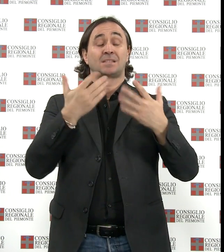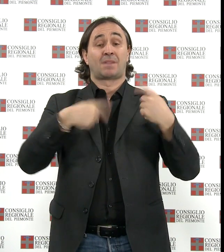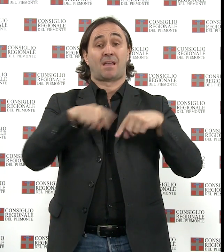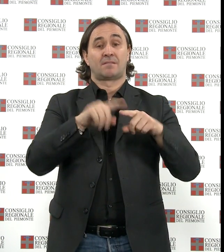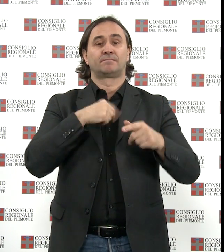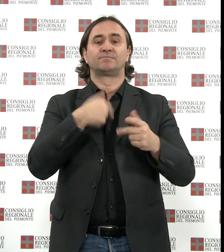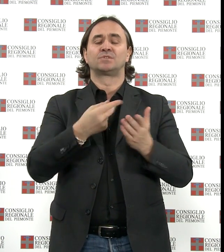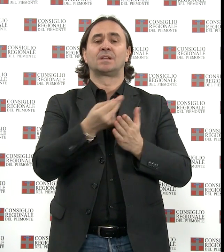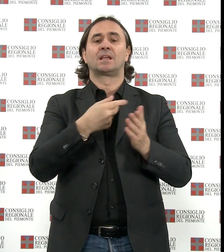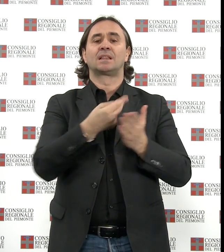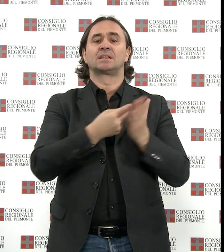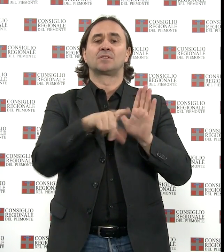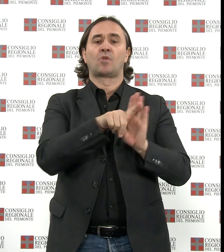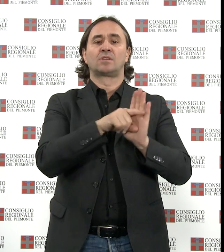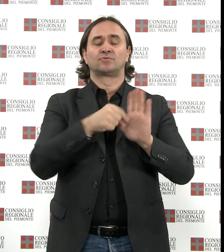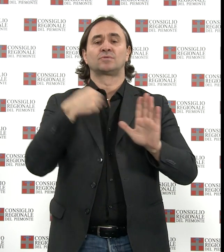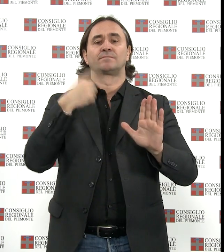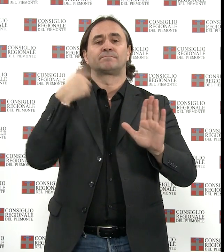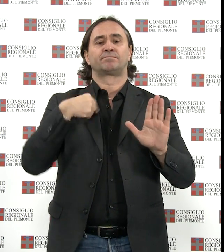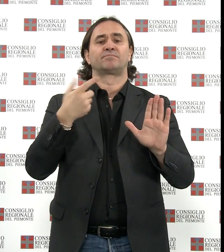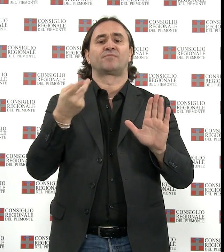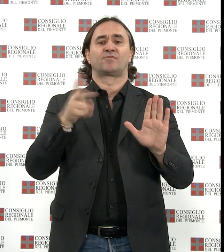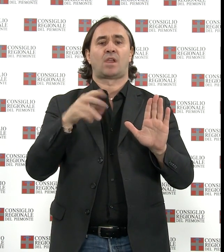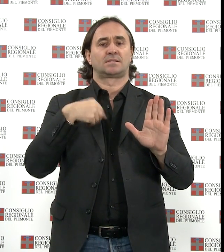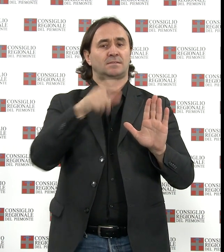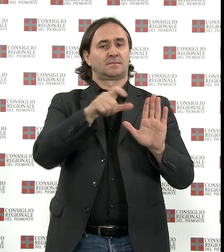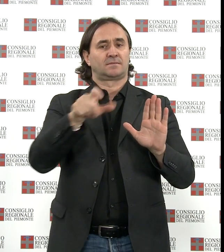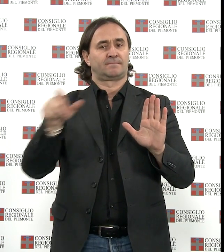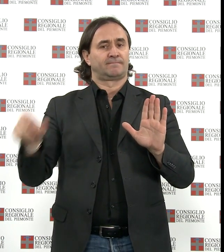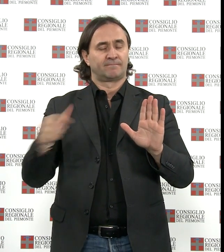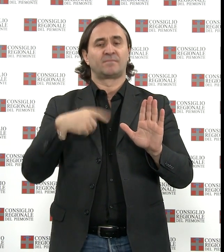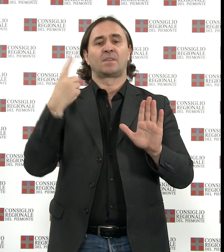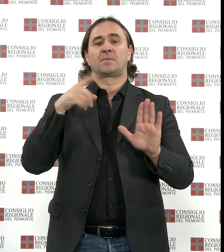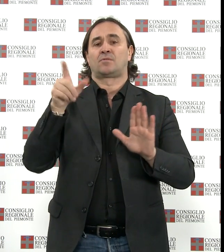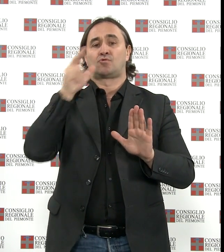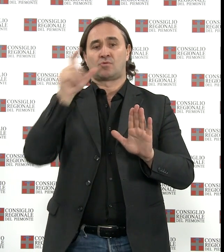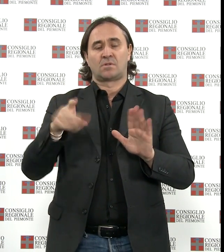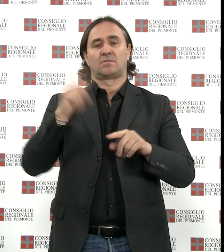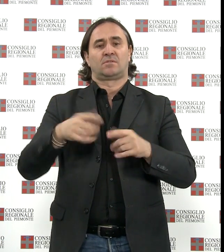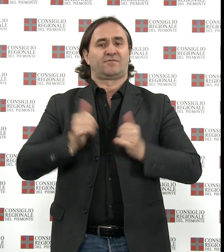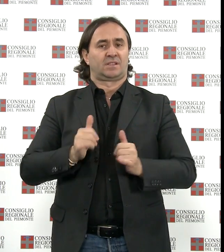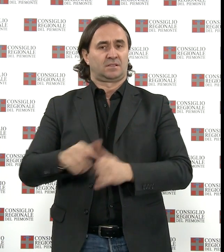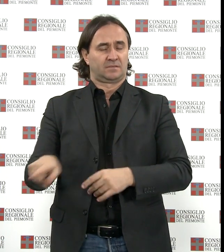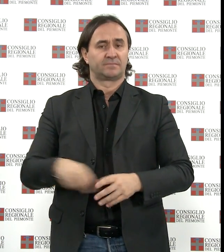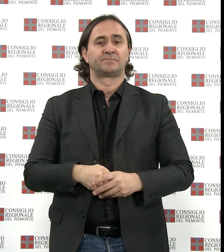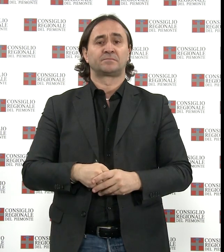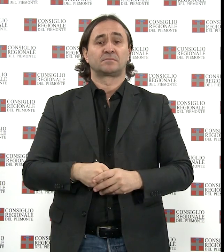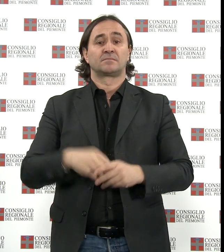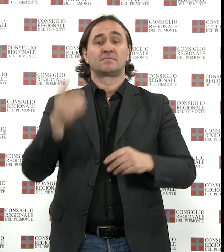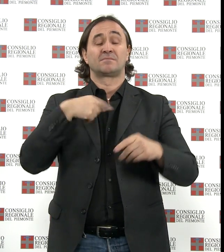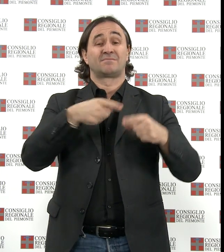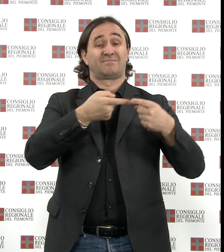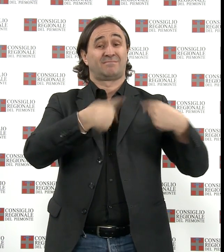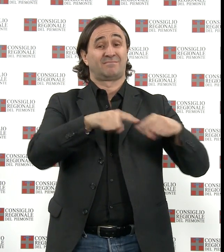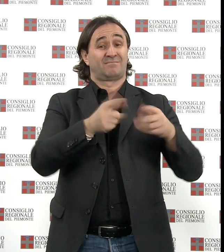legge contro la violenza di genere e per il sostegno alle donne vittime di violenza e ai loro figli. Al termine della seduta è